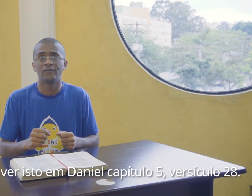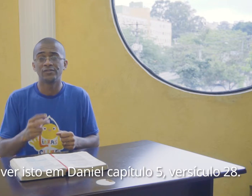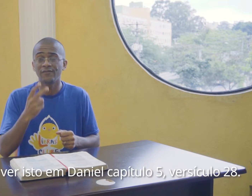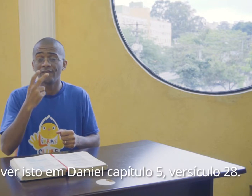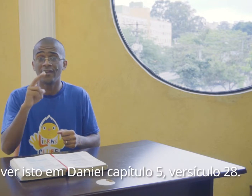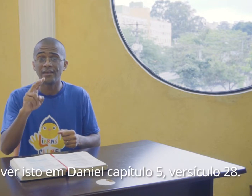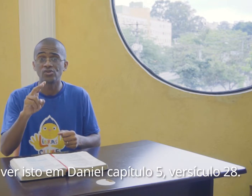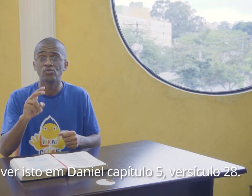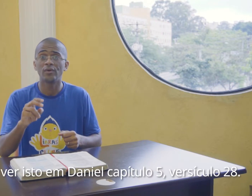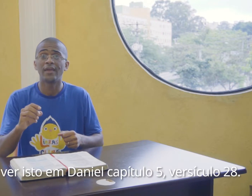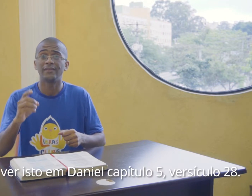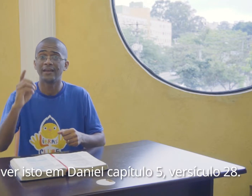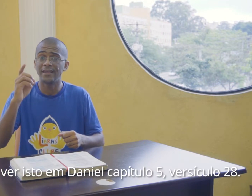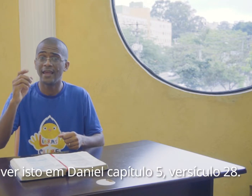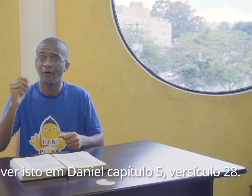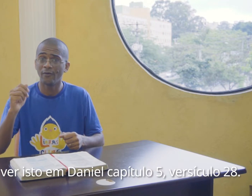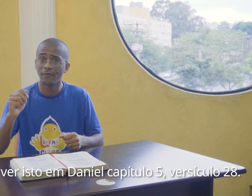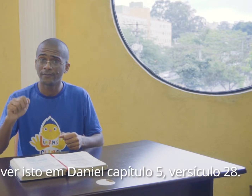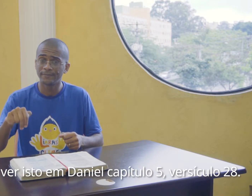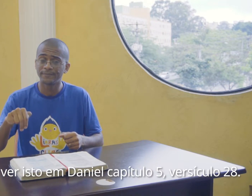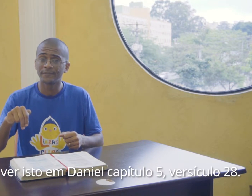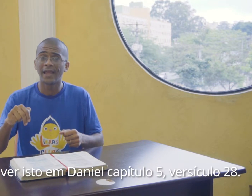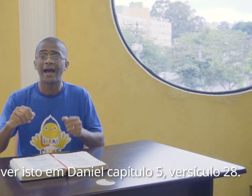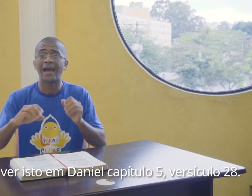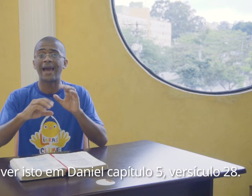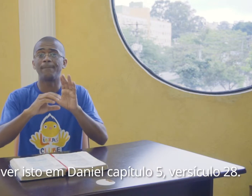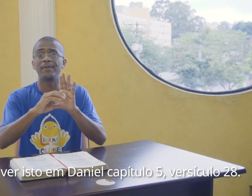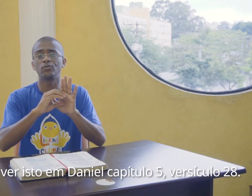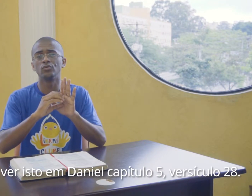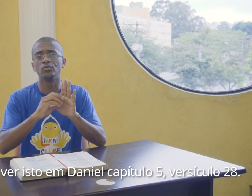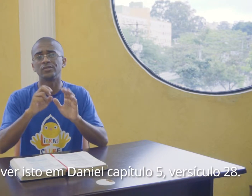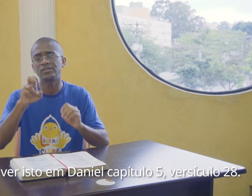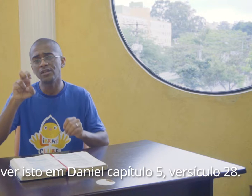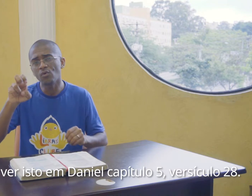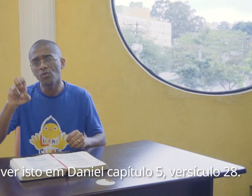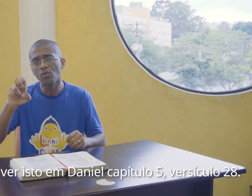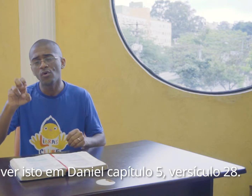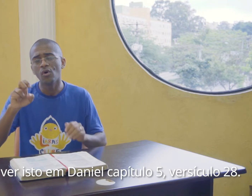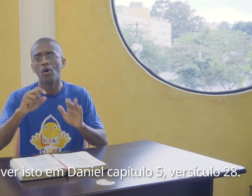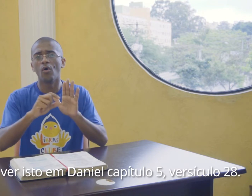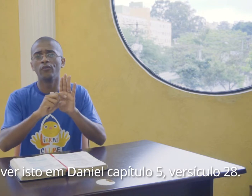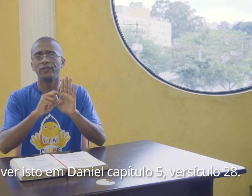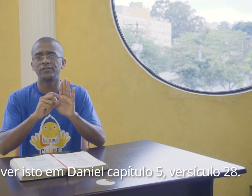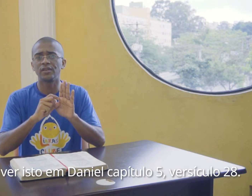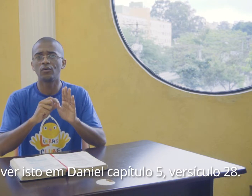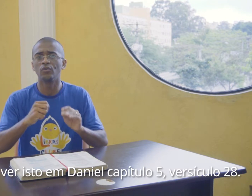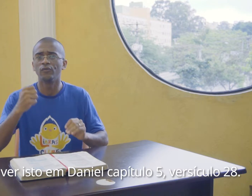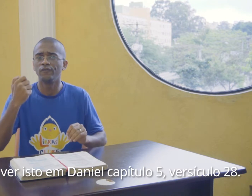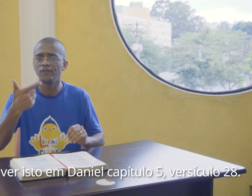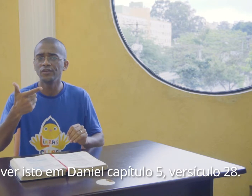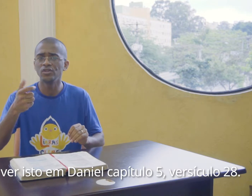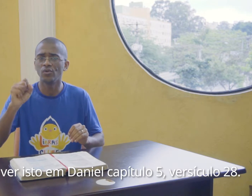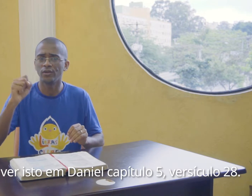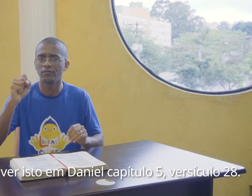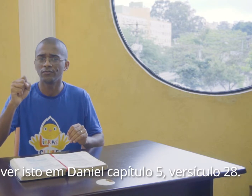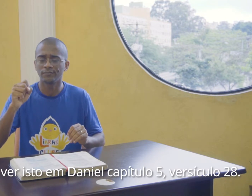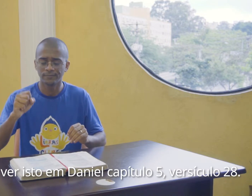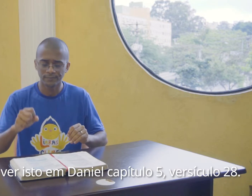Você vai ver isso em Daniel, capítulo 5, o versículo 28.